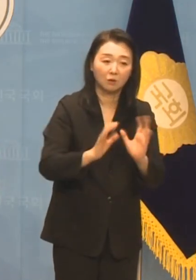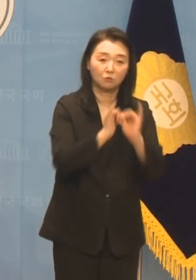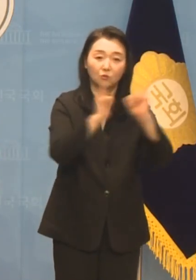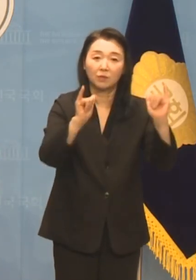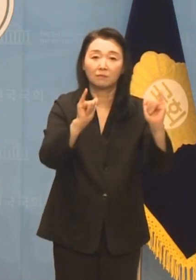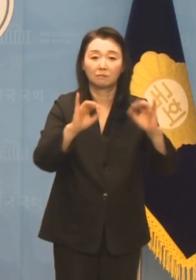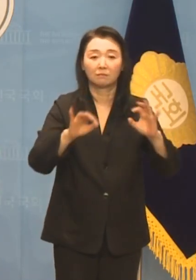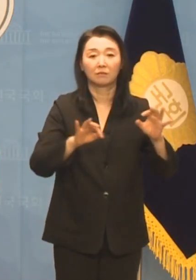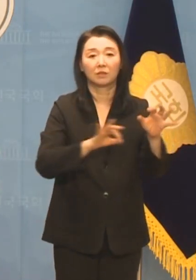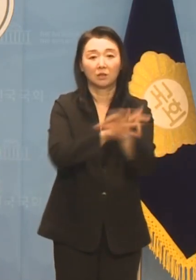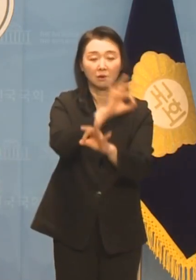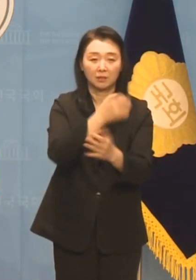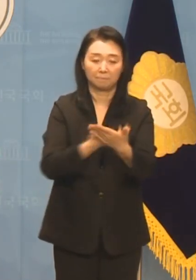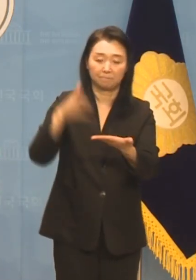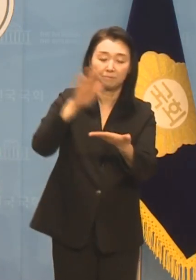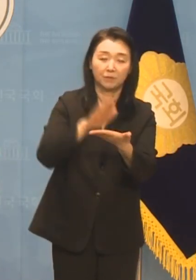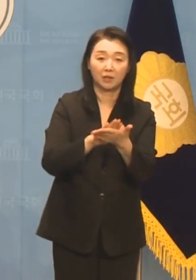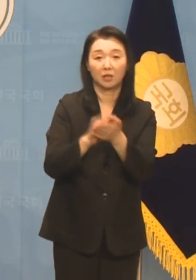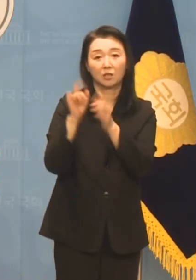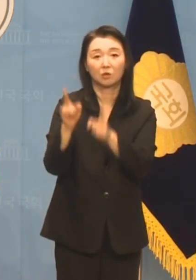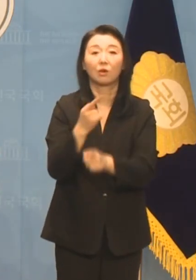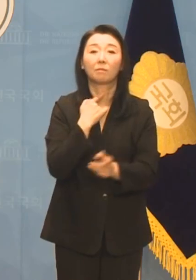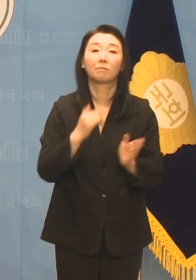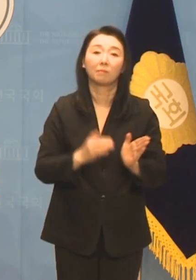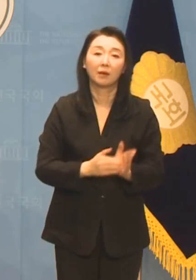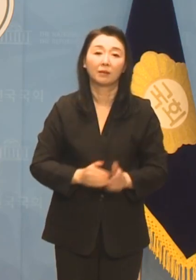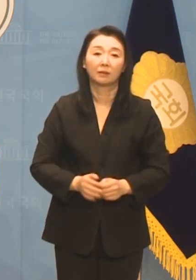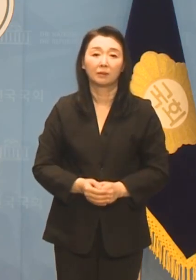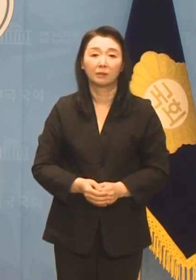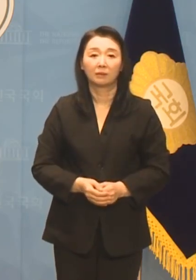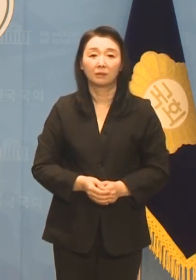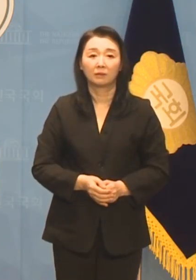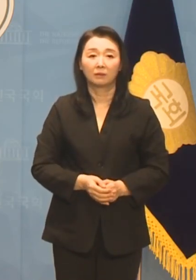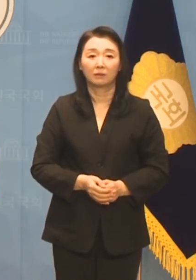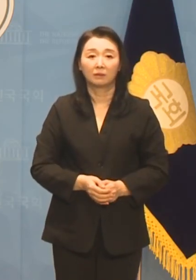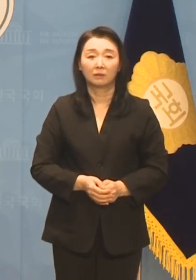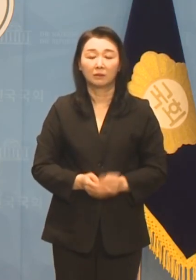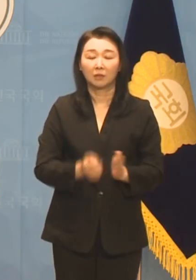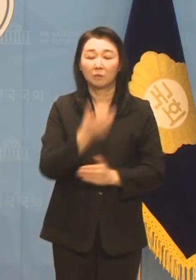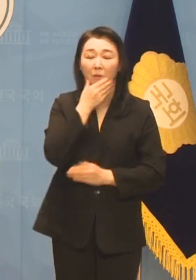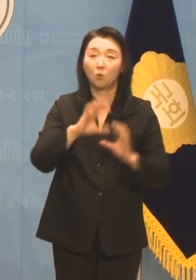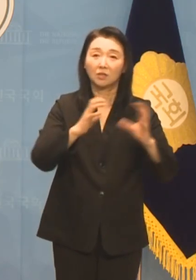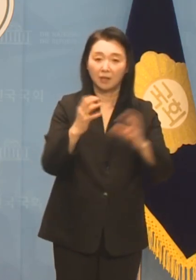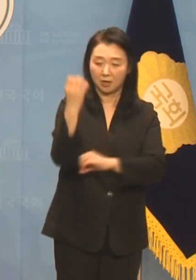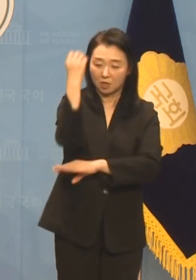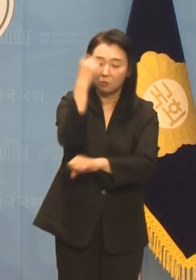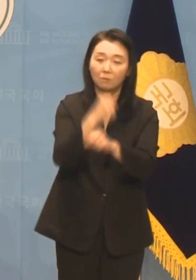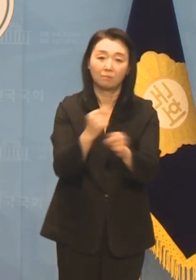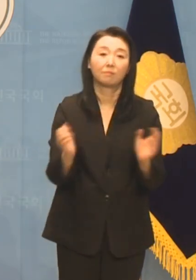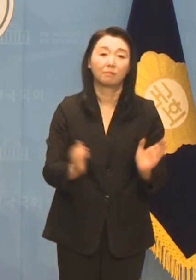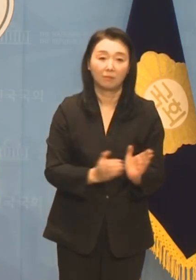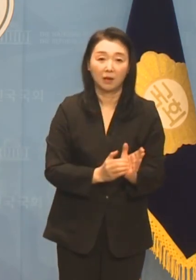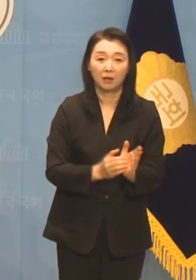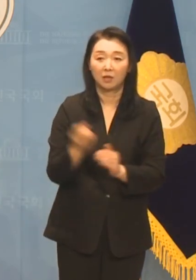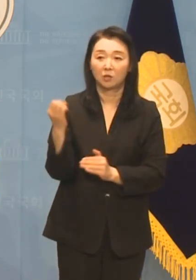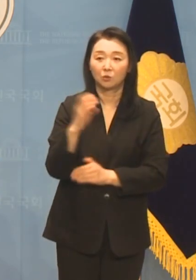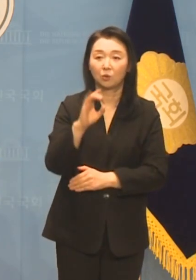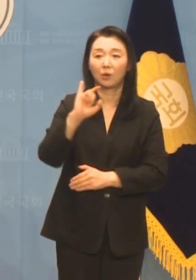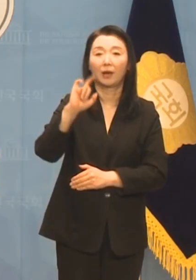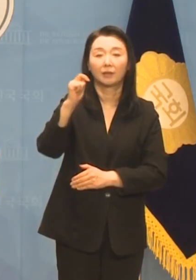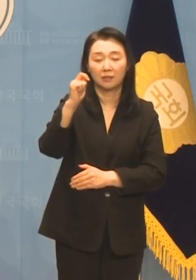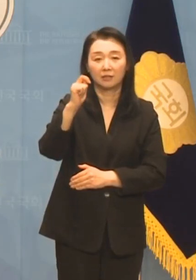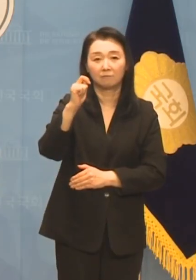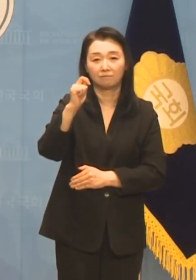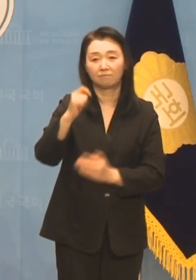경제개혁의 기회였습니다. 그래서 복지국가의 초석을 다졌고 IT